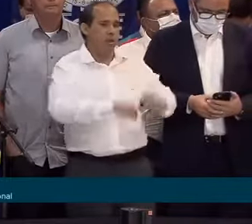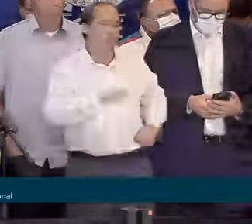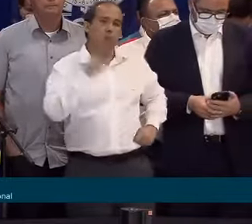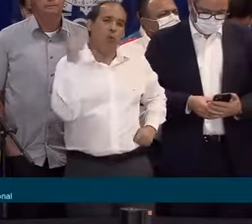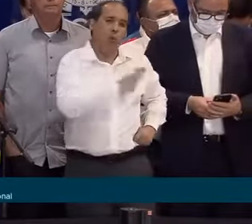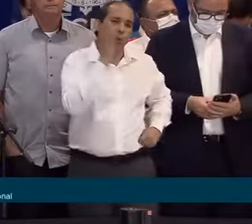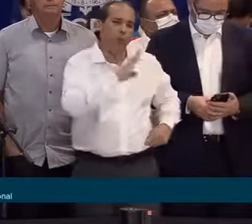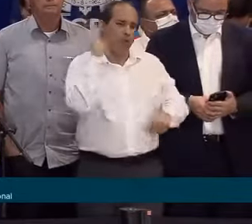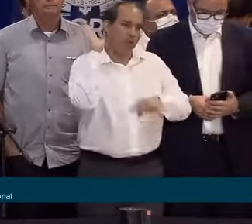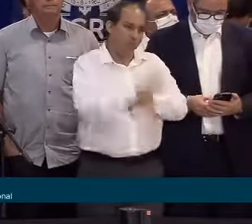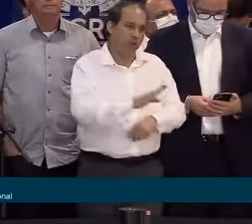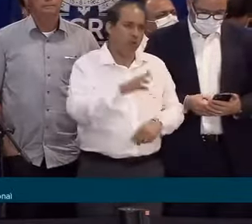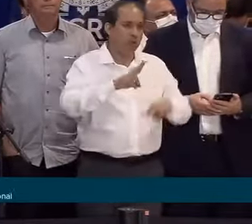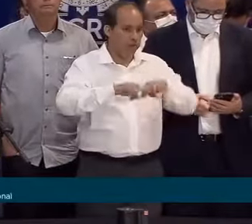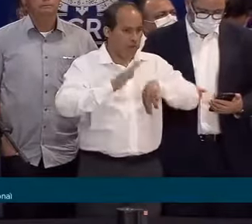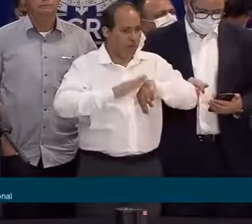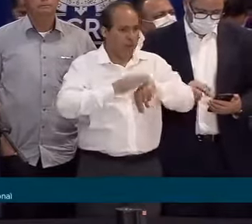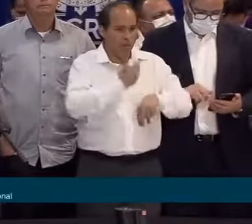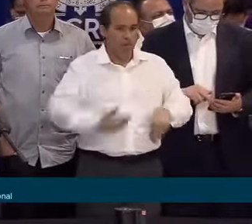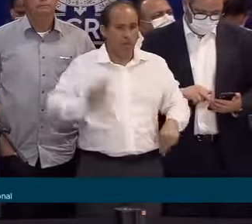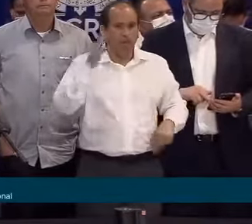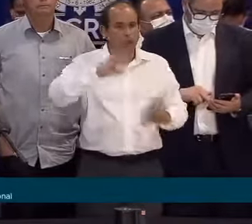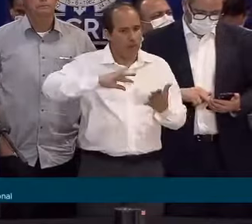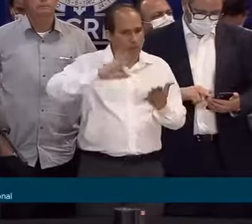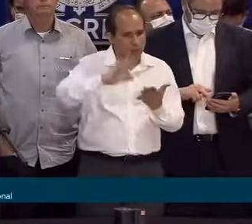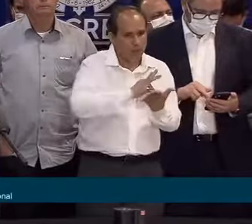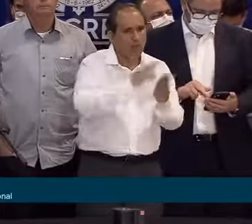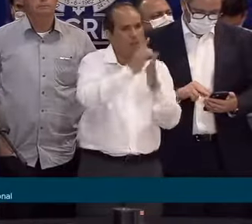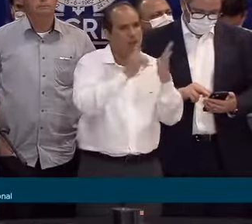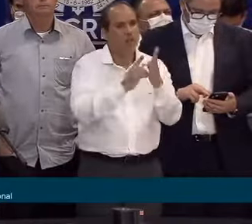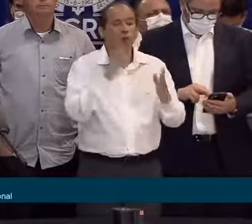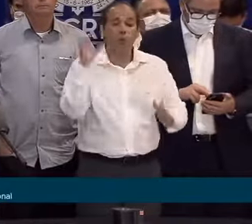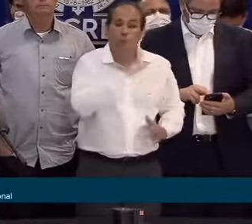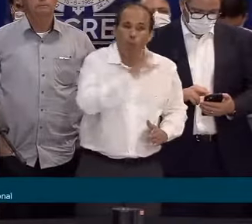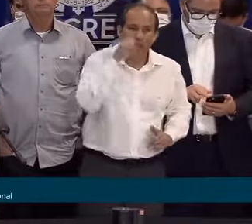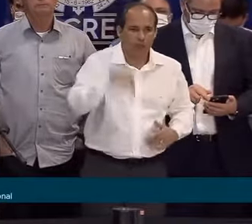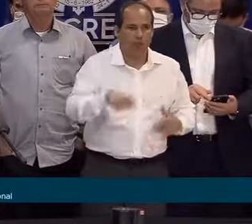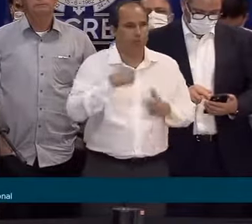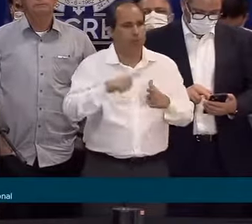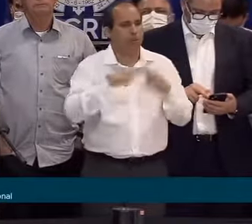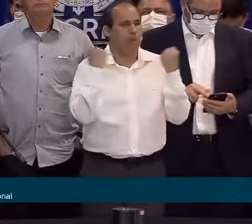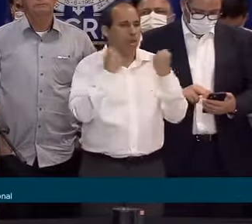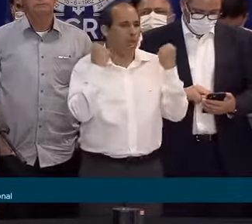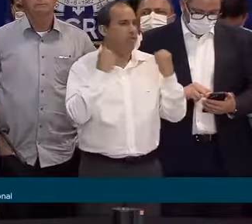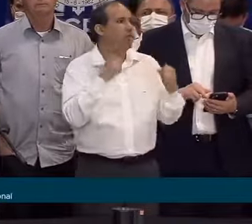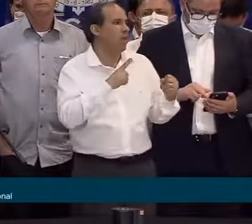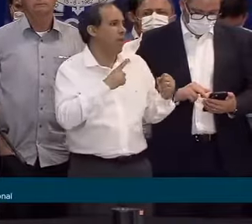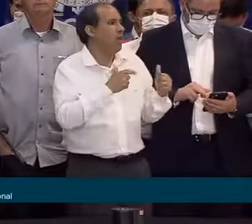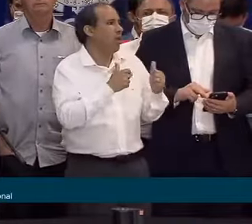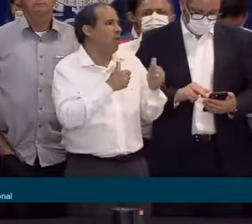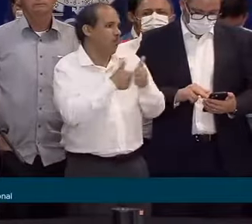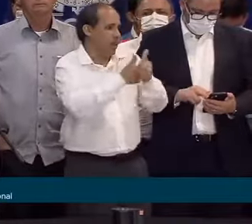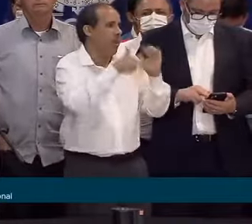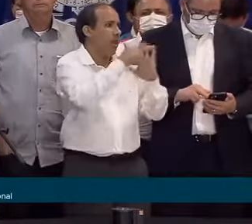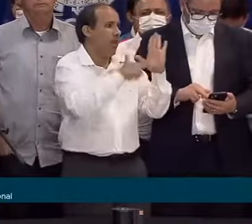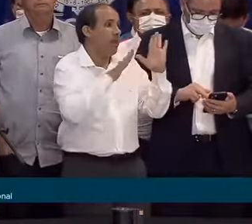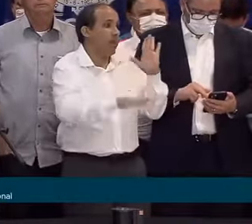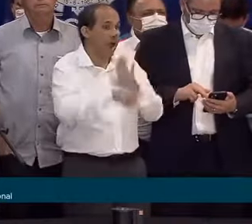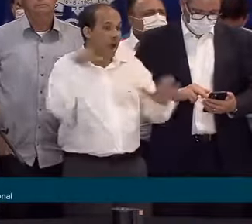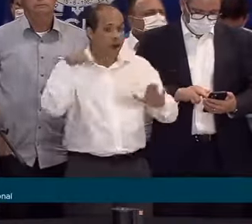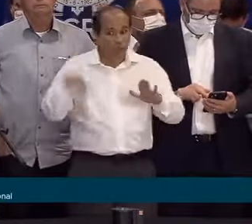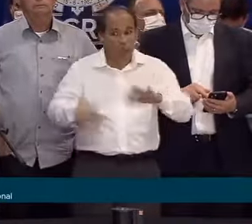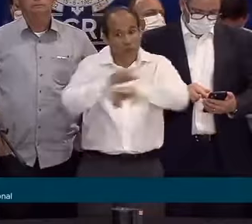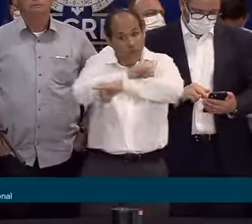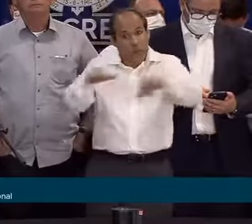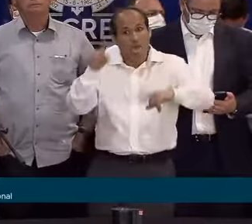emergência de calamidade decretada pelo governo federal. Tem um trâmite, né? O trâmite está sendo cumprido. O que eu anunciei aqui foram os planos já